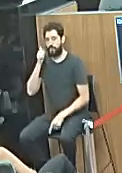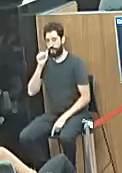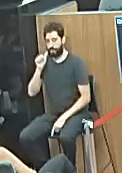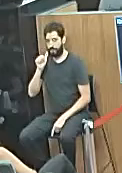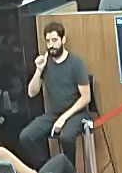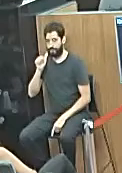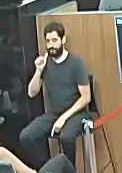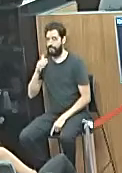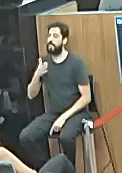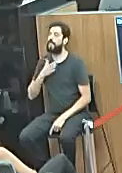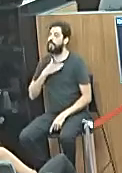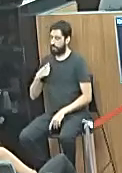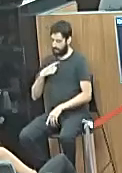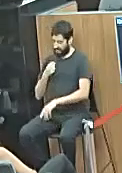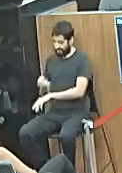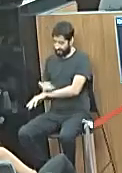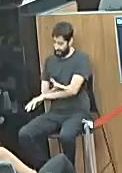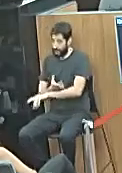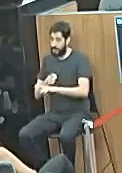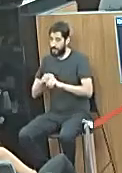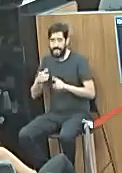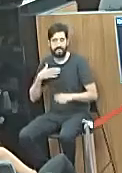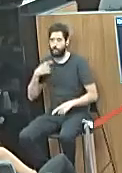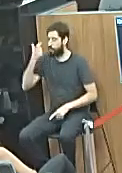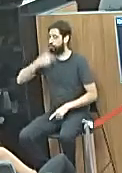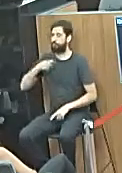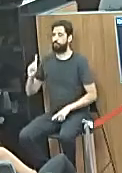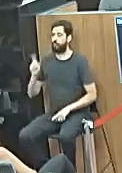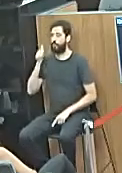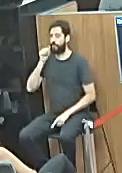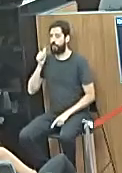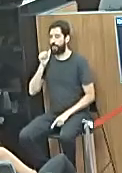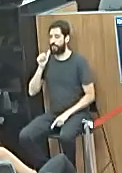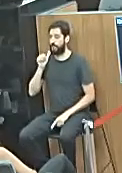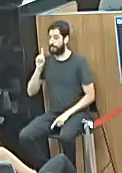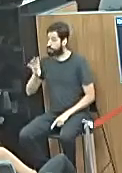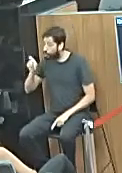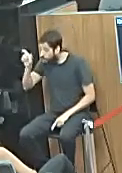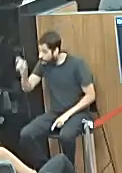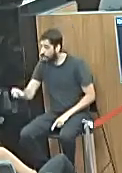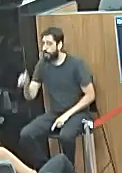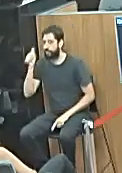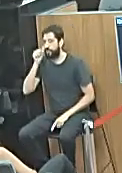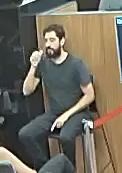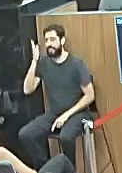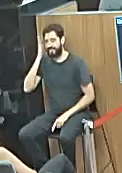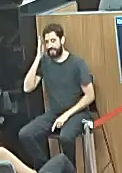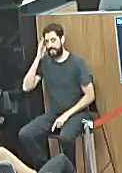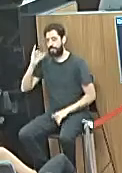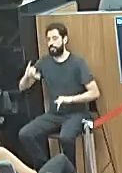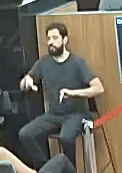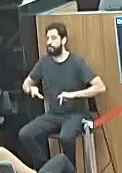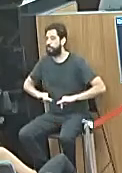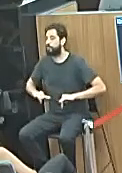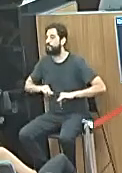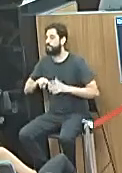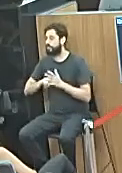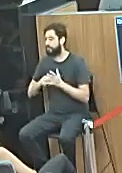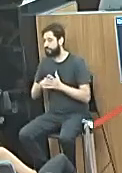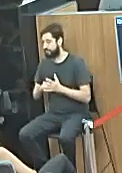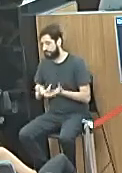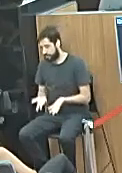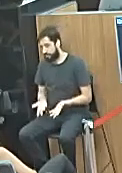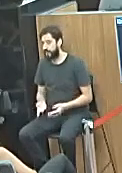saber por mais que a gente tenha sensibilidade porque eu não sou uma mulher ninguém mais maria sabe a dor do